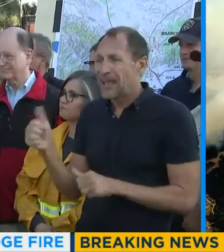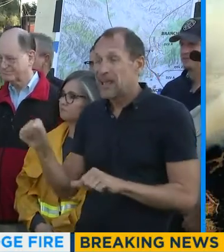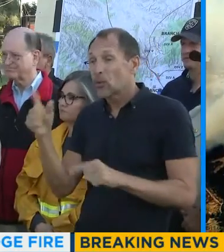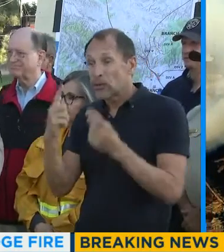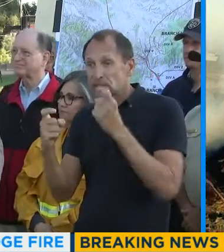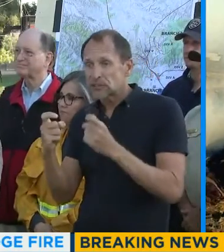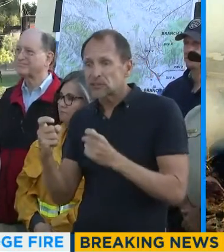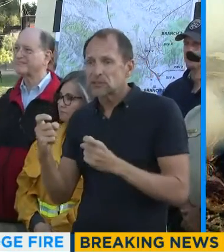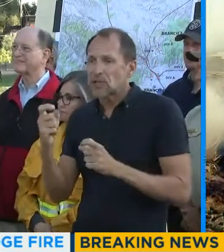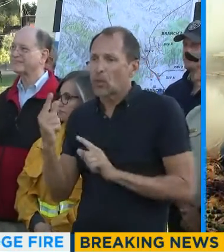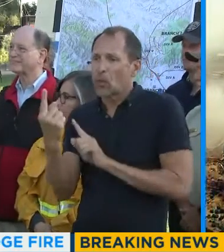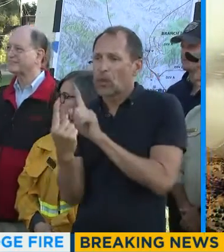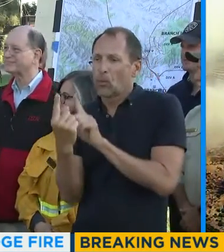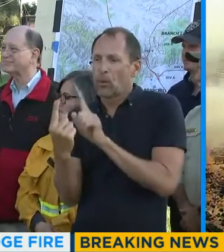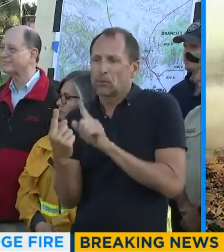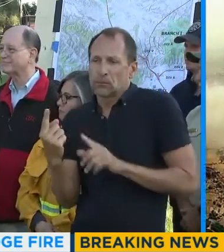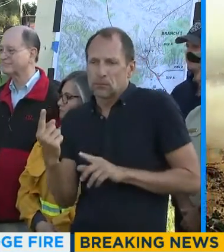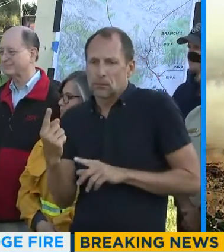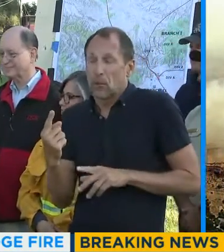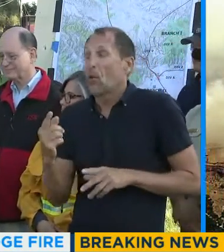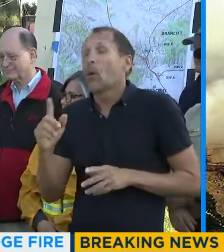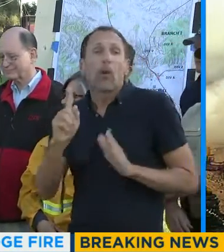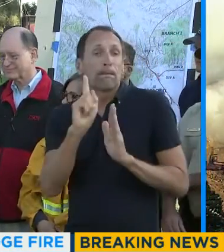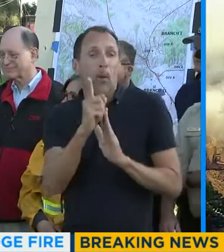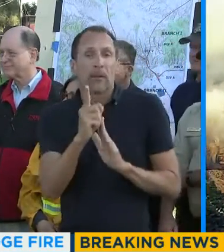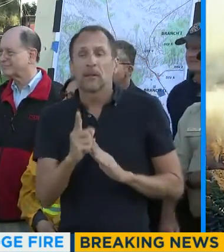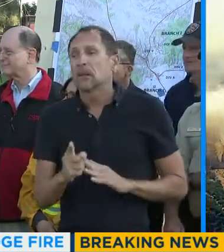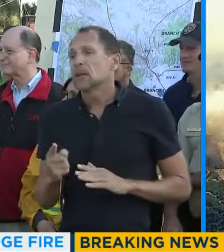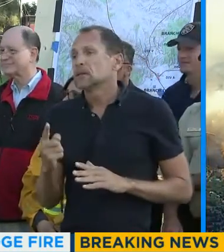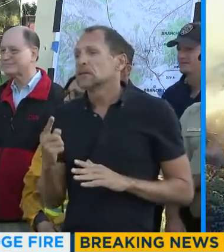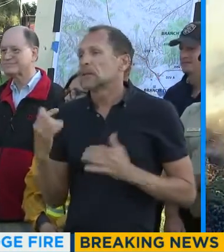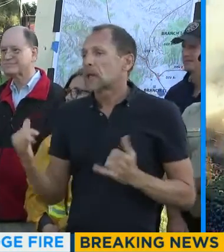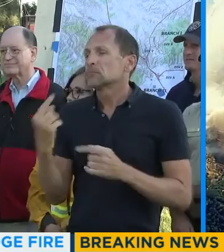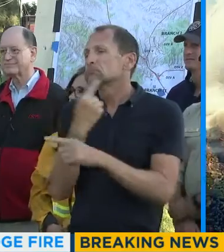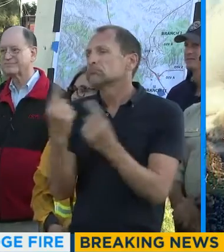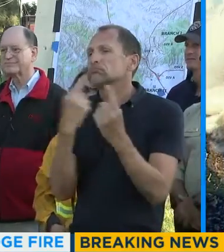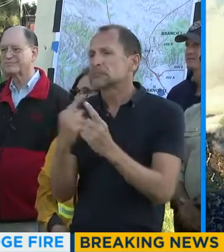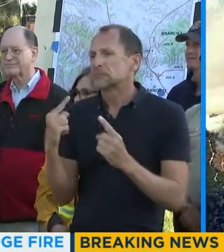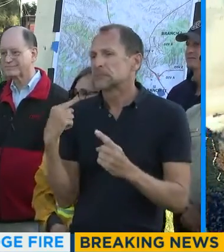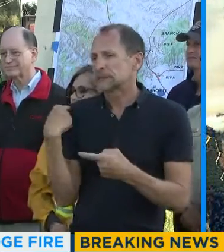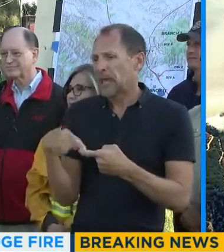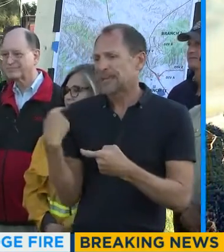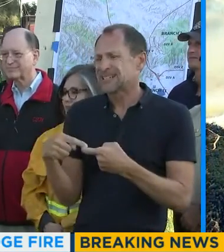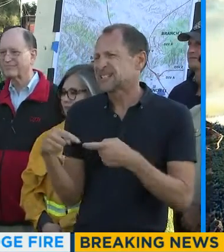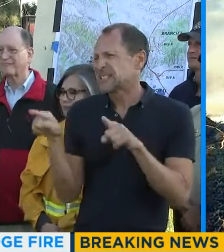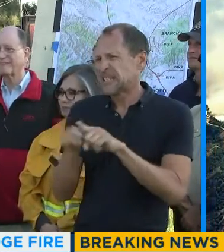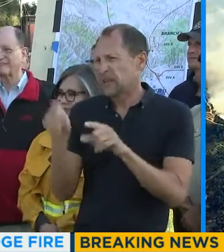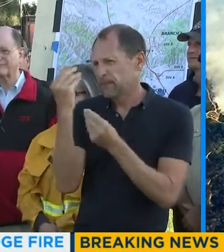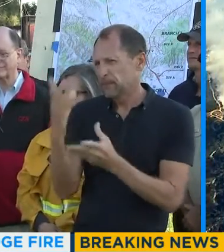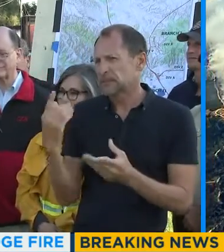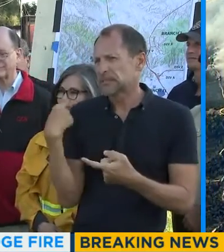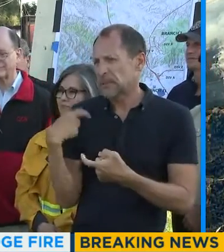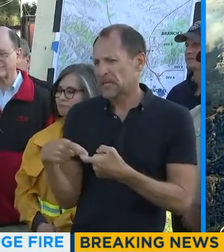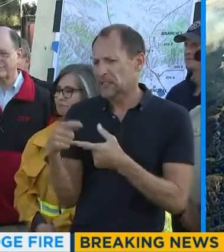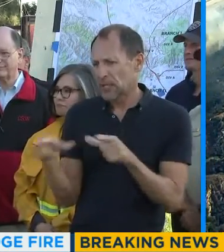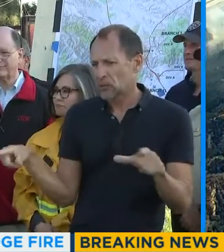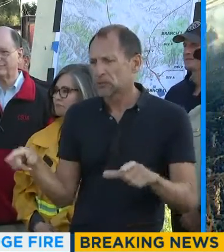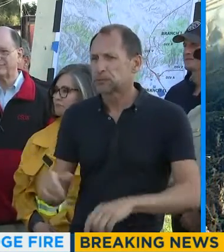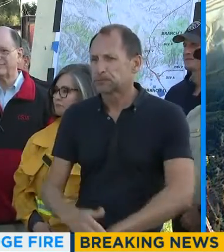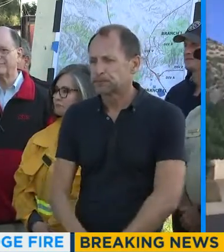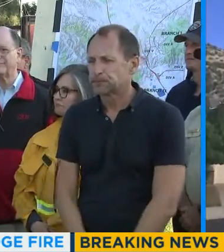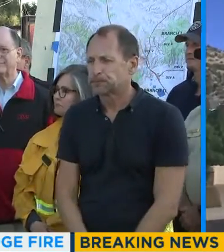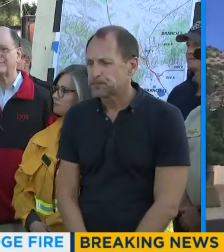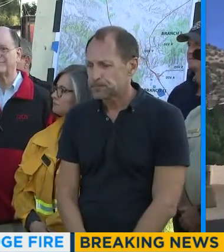you. We can take them in just a moment. También en español yo quiero decir unas palabras. Buenas tardes a todos por estar aquí